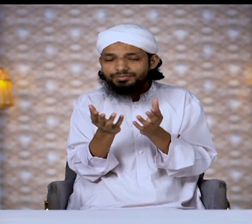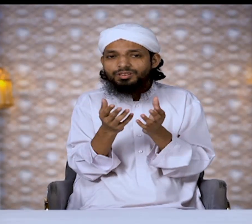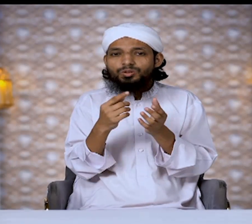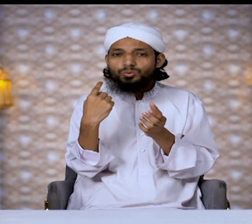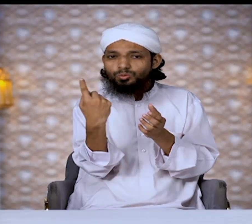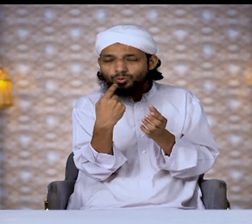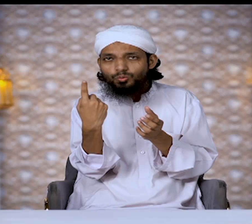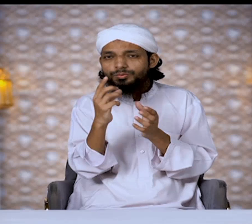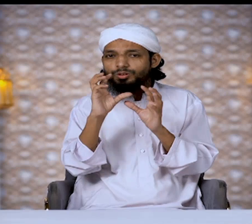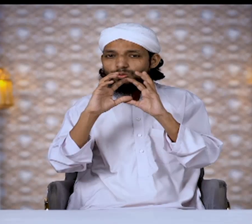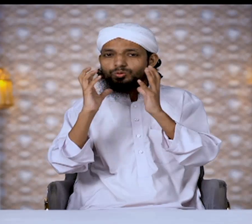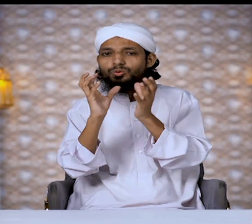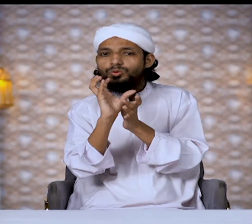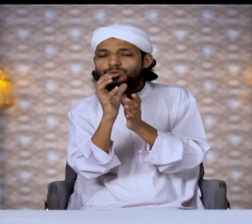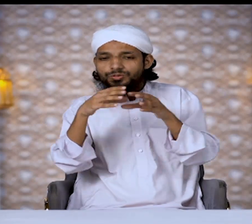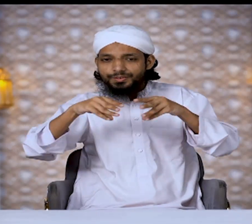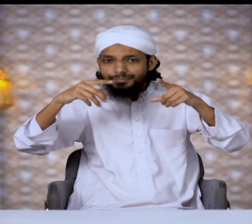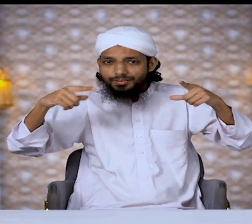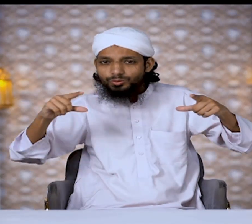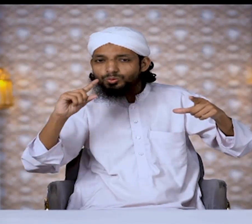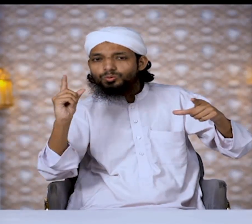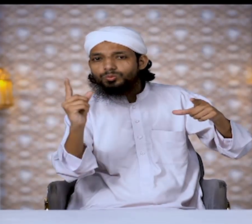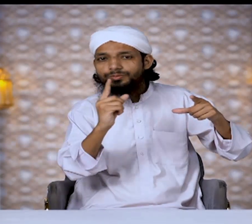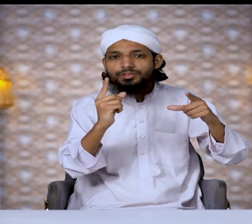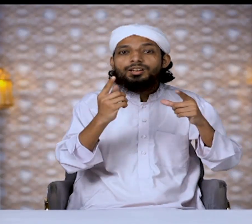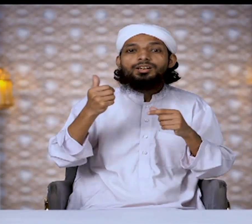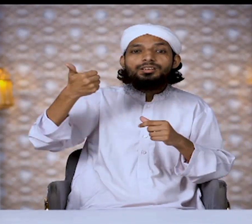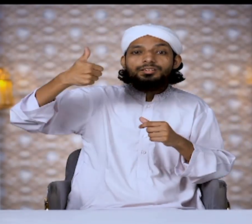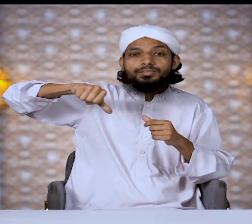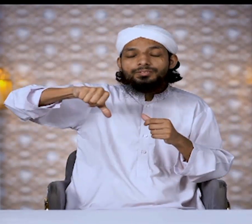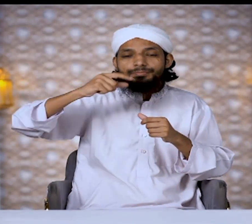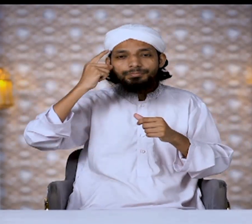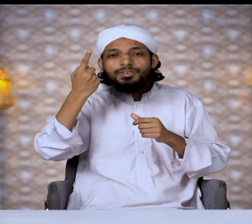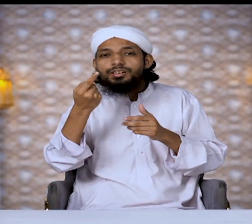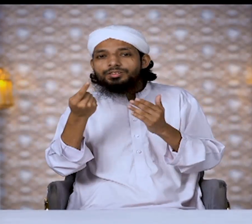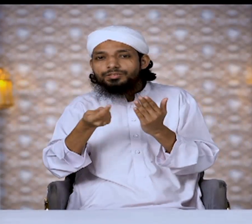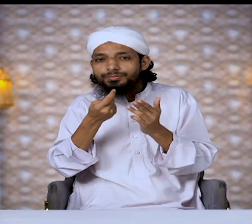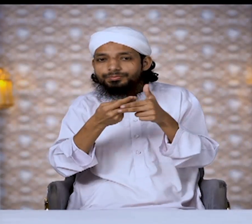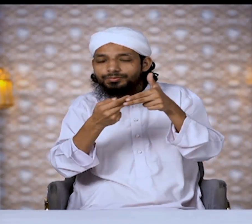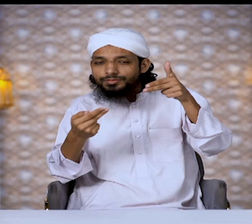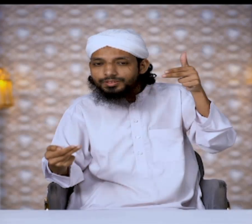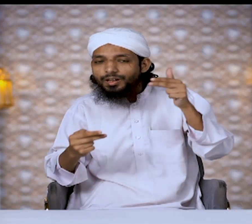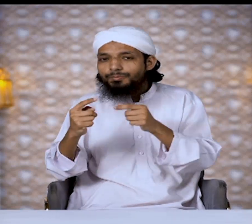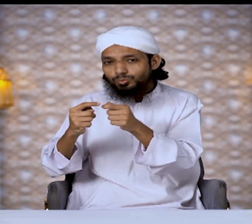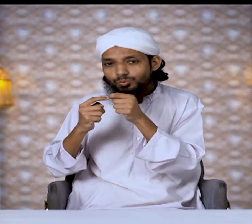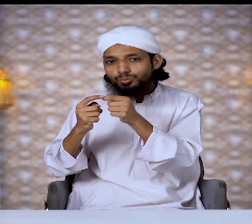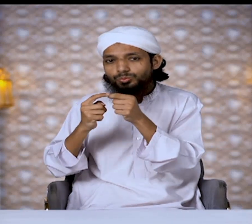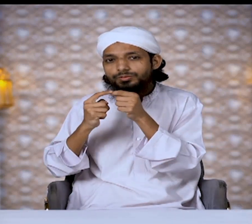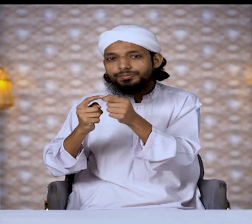زمین گھومتی ہے یا نہیں اس کے متعلق تجربات کیا کرتے تھے، اور اس مسئلے پر تفصیلی دلائل کے ساتھ بحث ہوا کرتی تھی۔ اگرچہ اس وقت